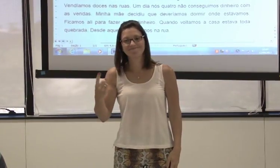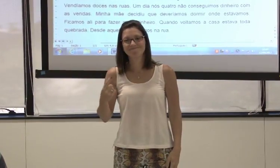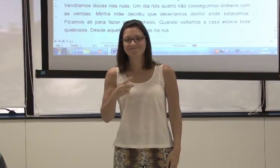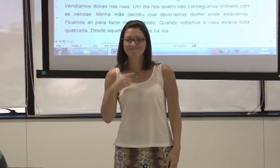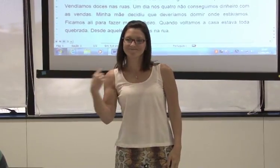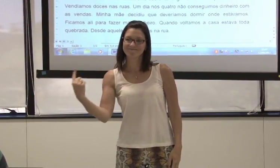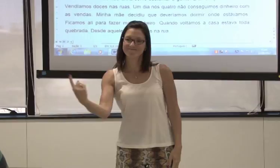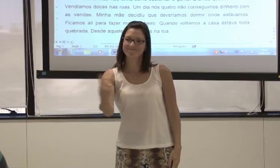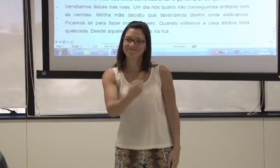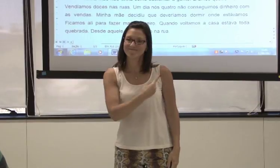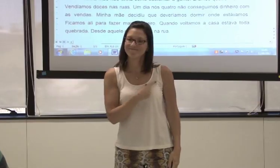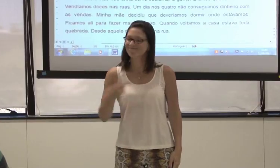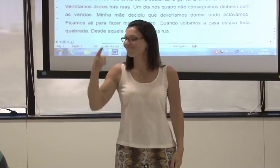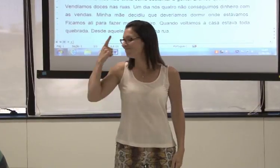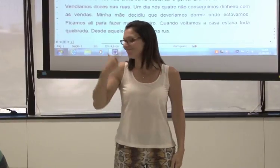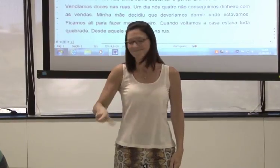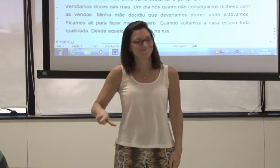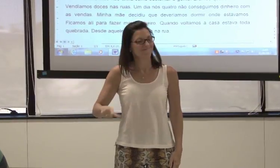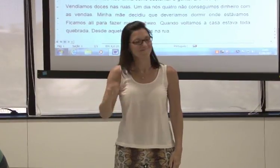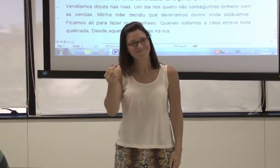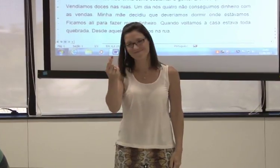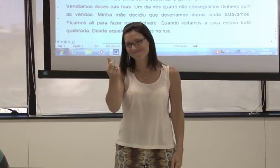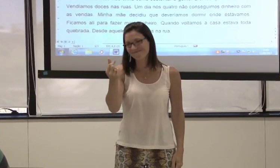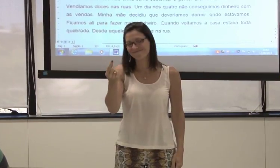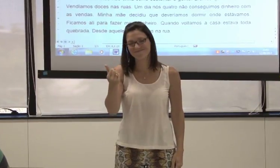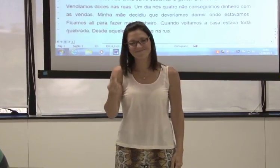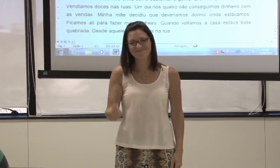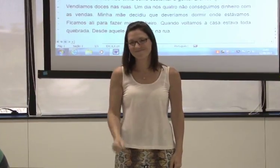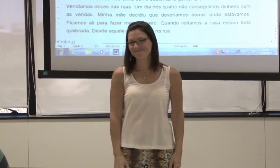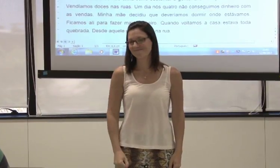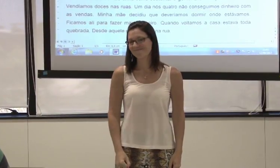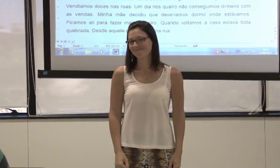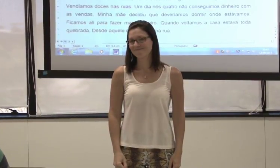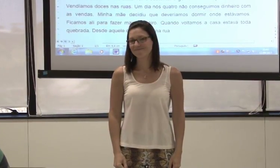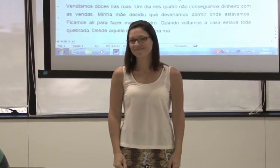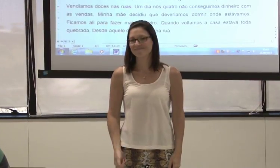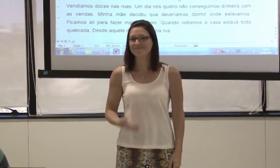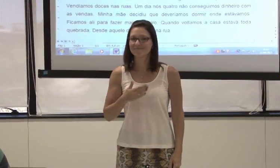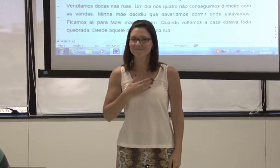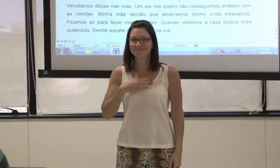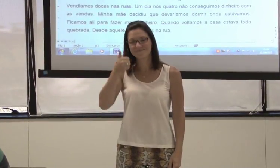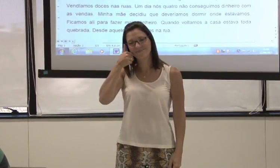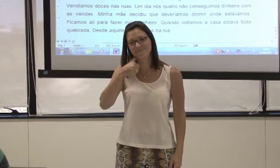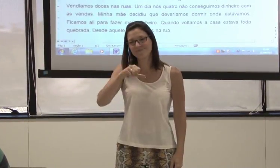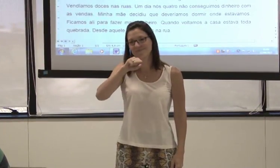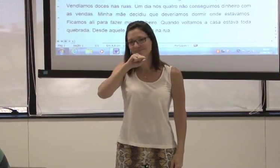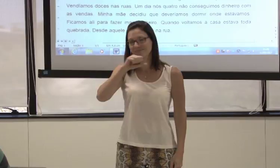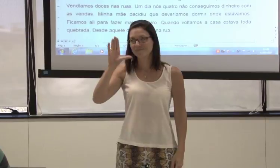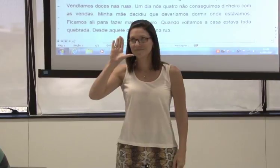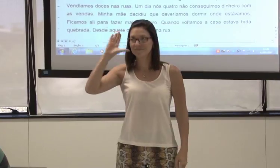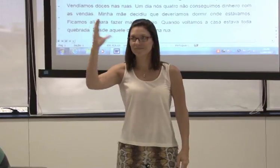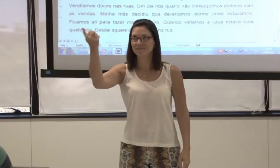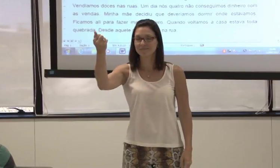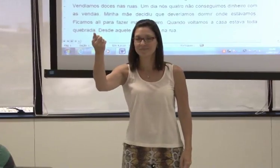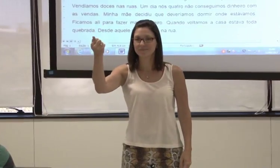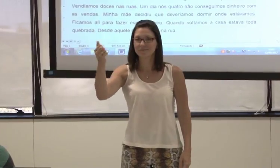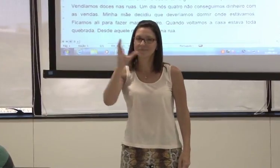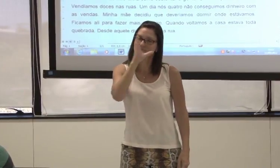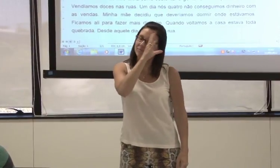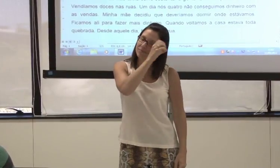não conseguimos dinheiro com as vendas. Minha mãe decidiu que deveríamos dormir onde